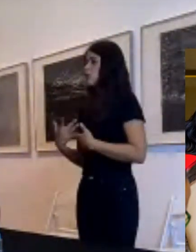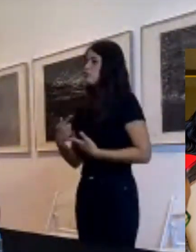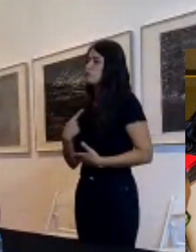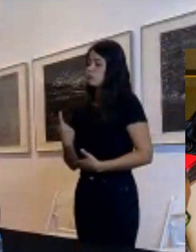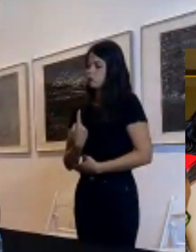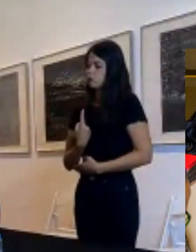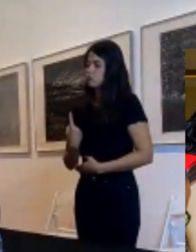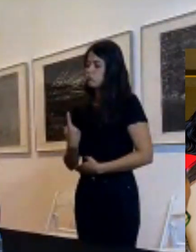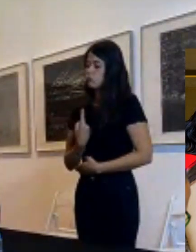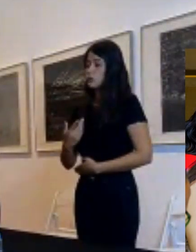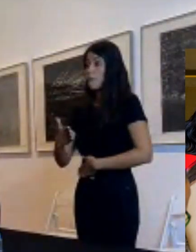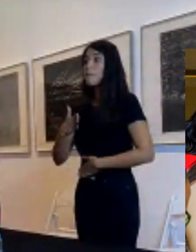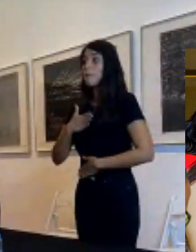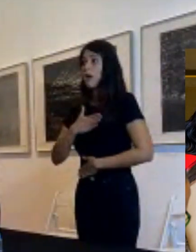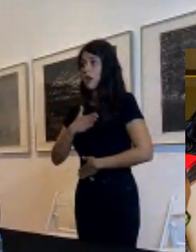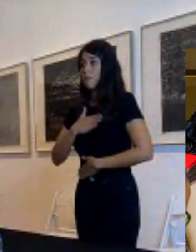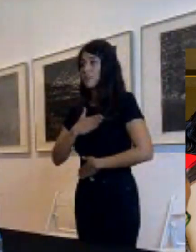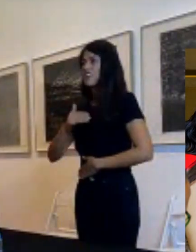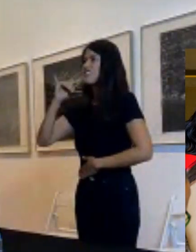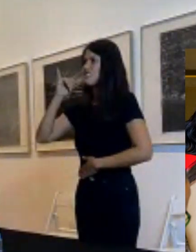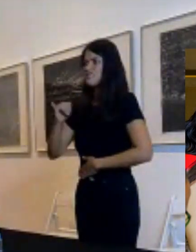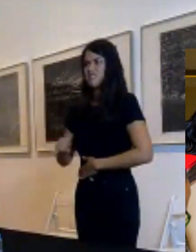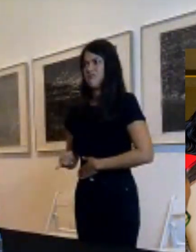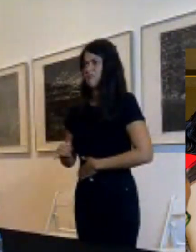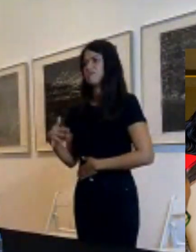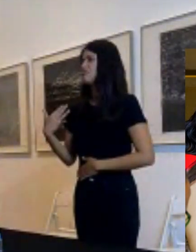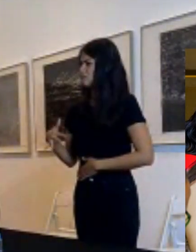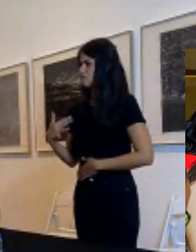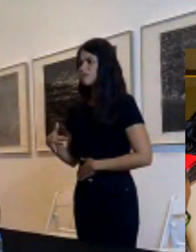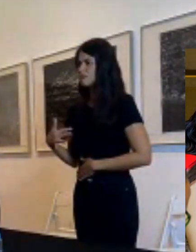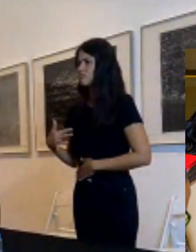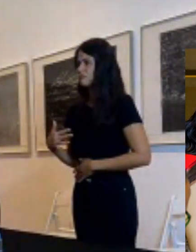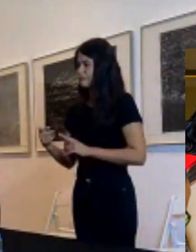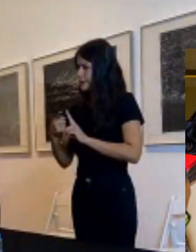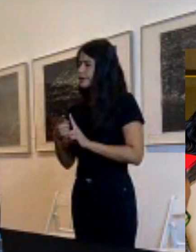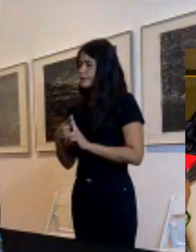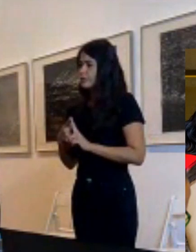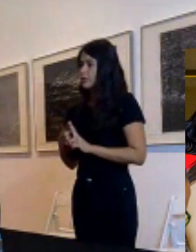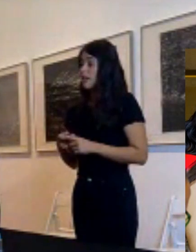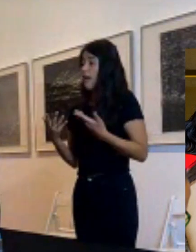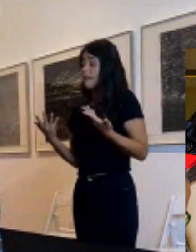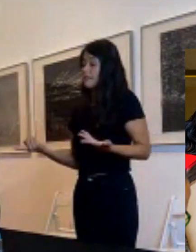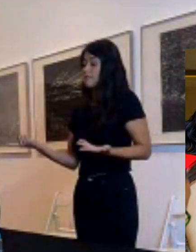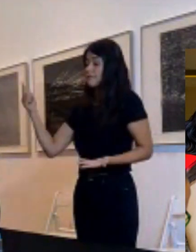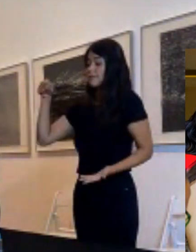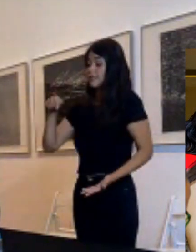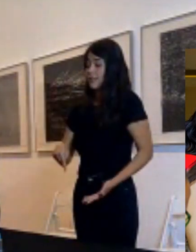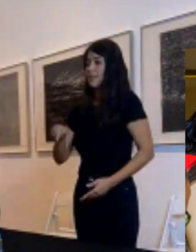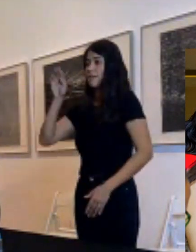Entonces, sí, para mí era una instancia muy importante. Y así llegué al